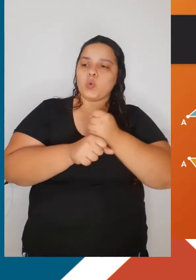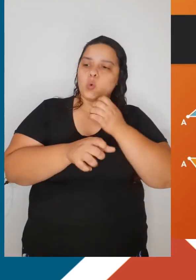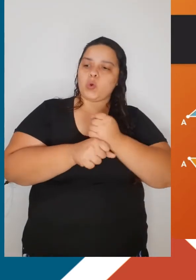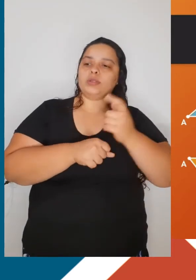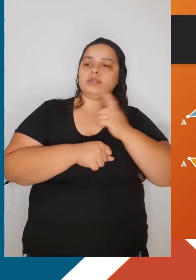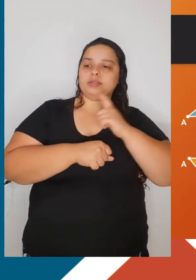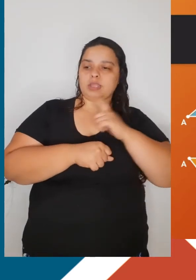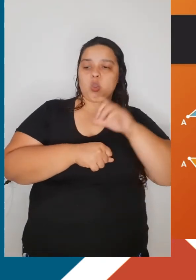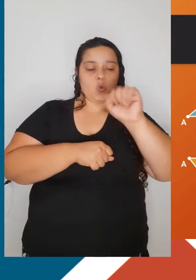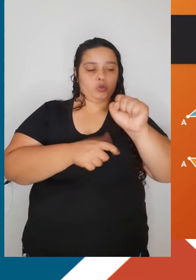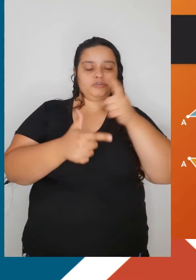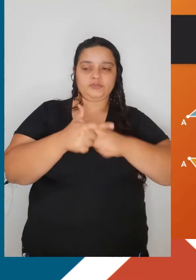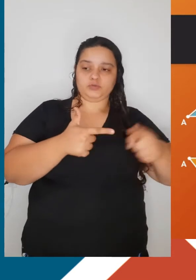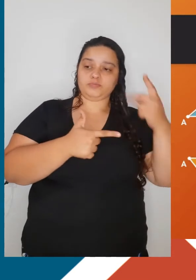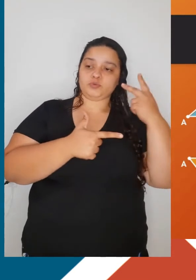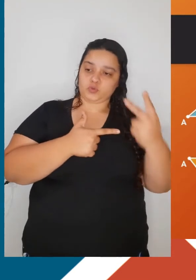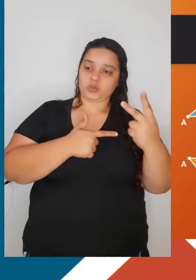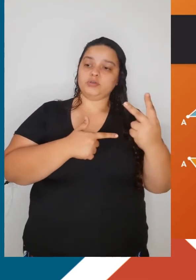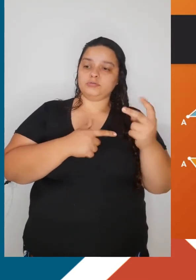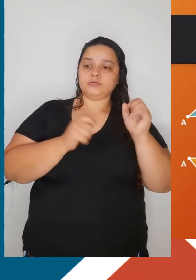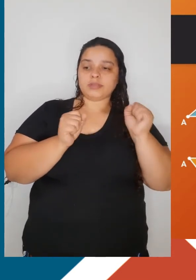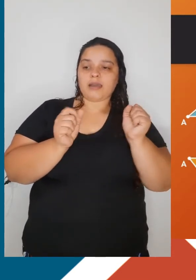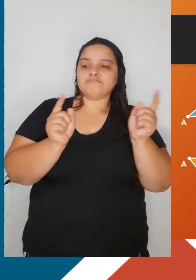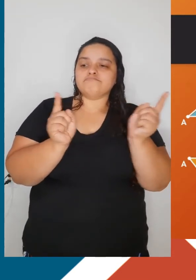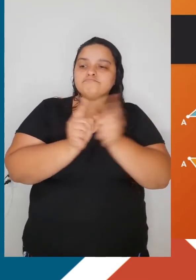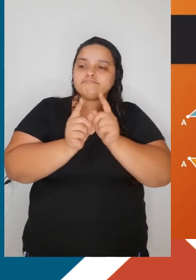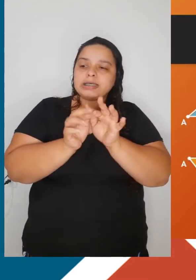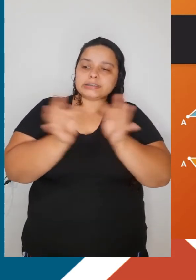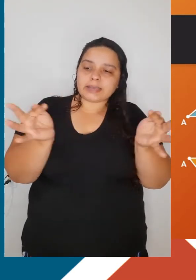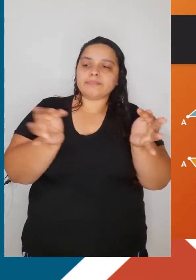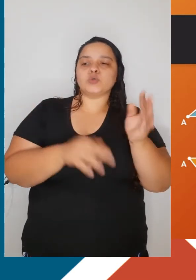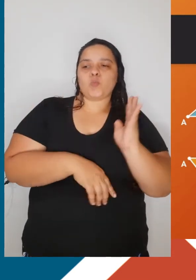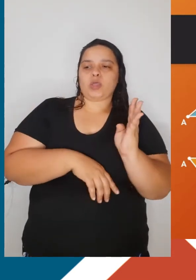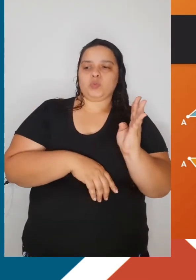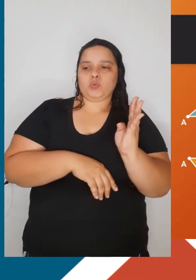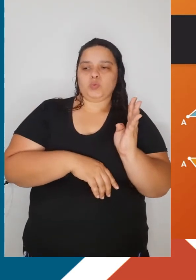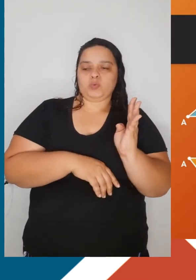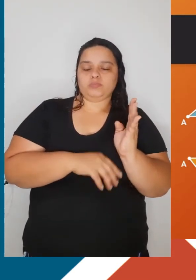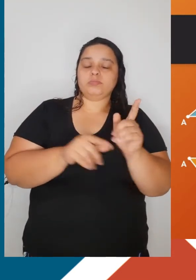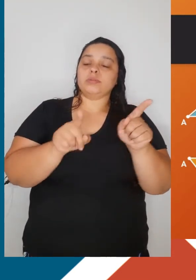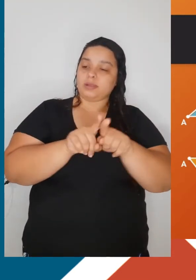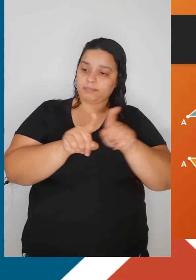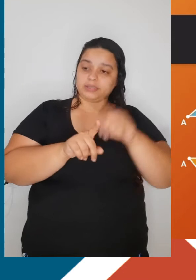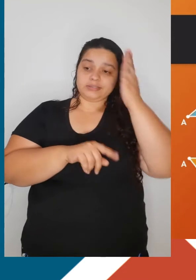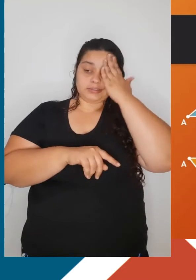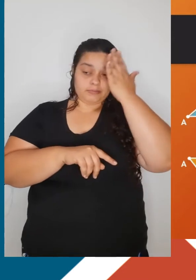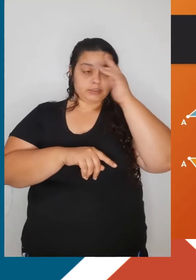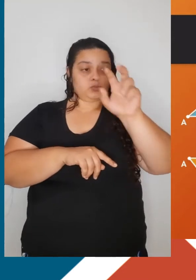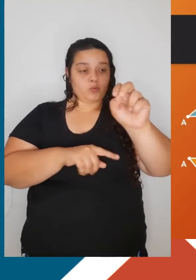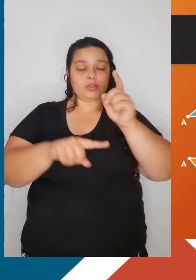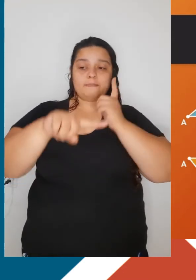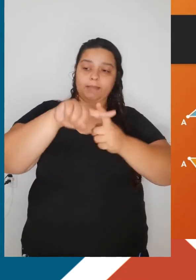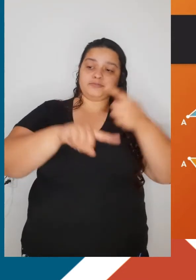contas, temos 8 dividido por 2, que podemos simplificar, resultando em 4. Sabemos que 50